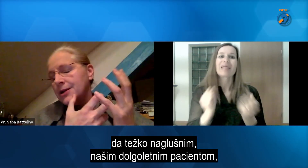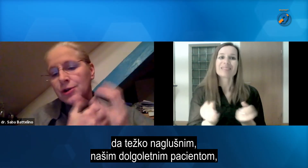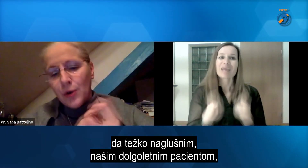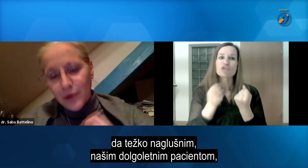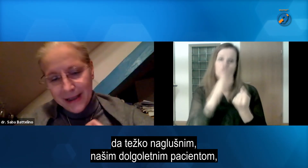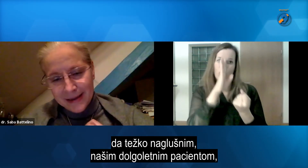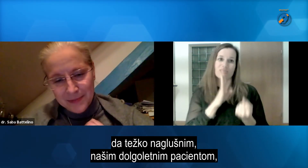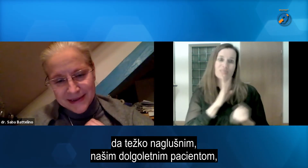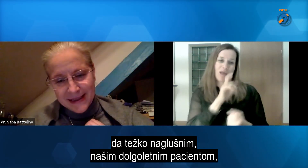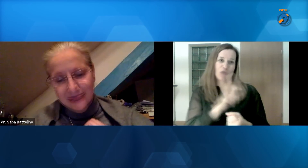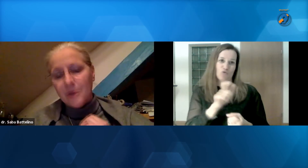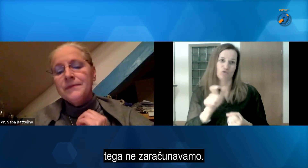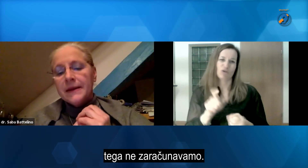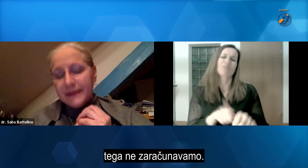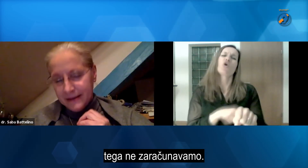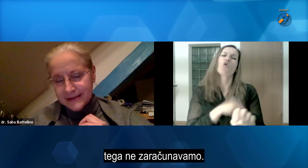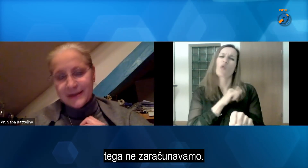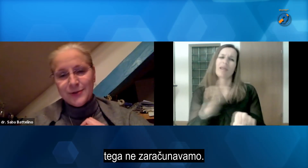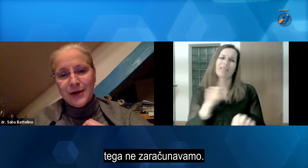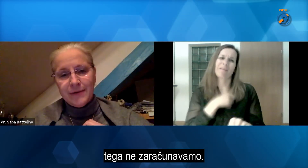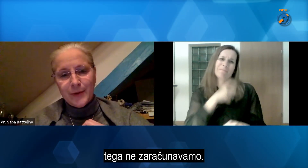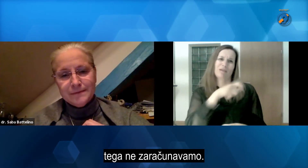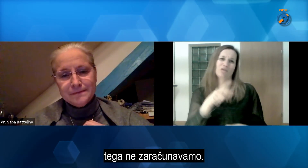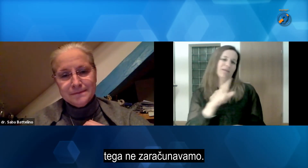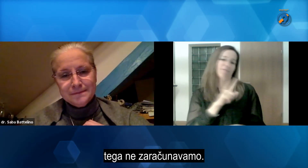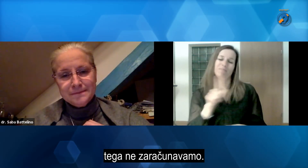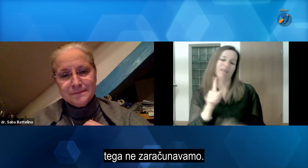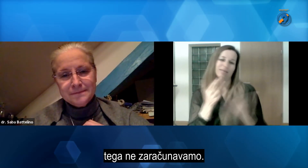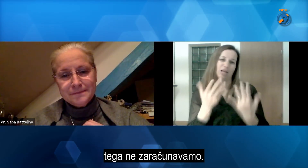naglušnim, našim dolgoletnim pacientom tega ne zaračunavamo.